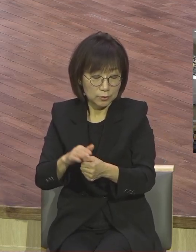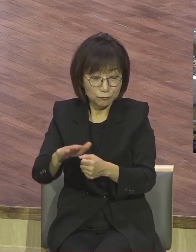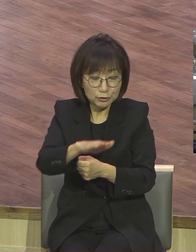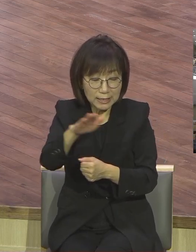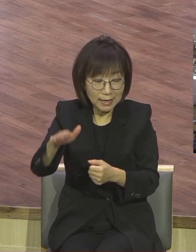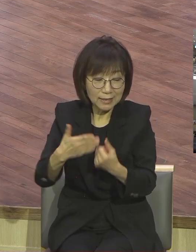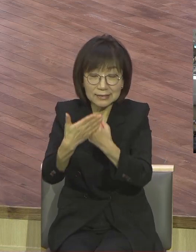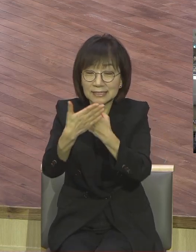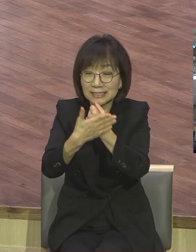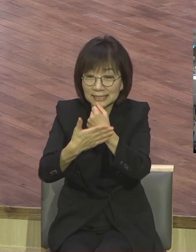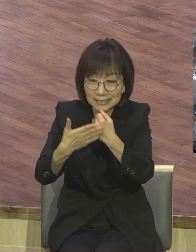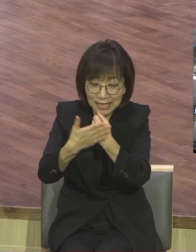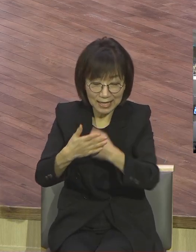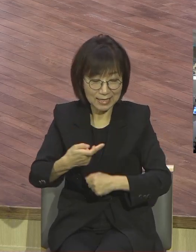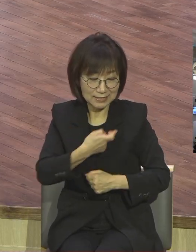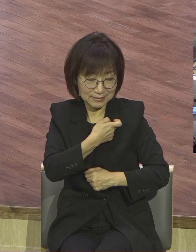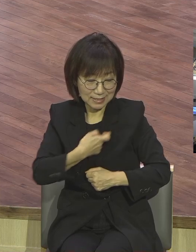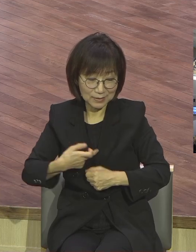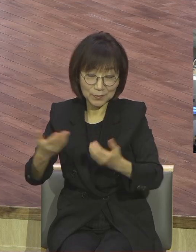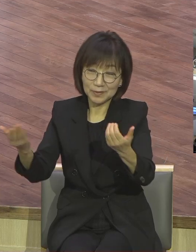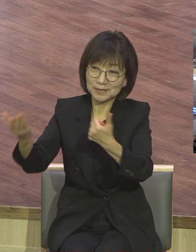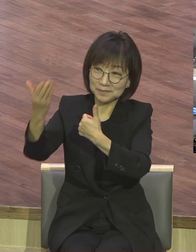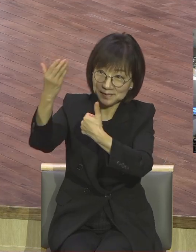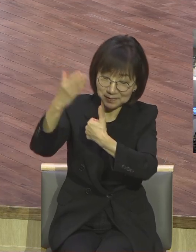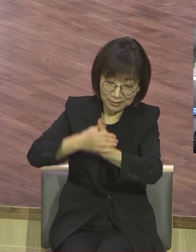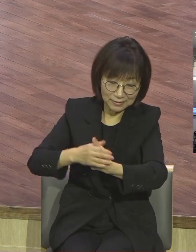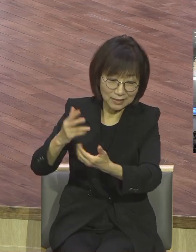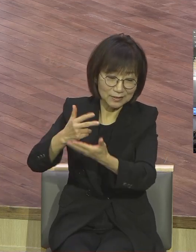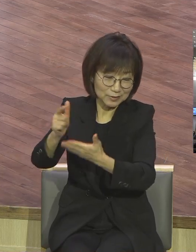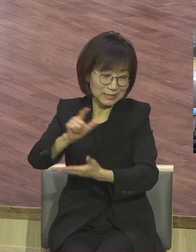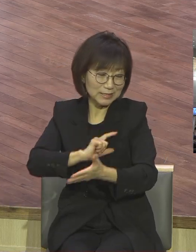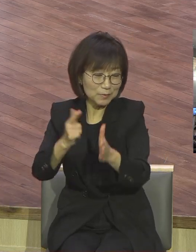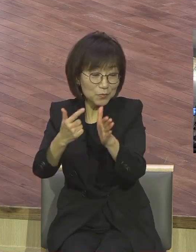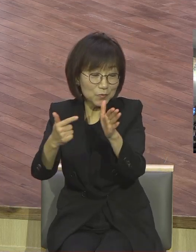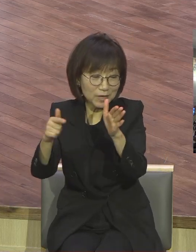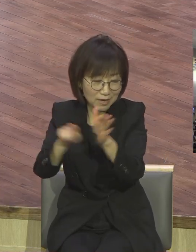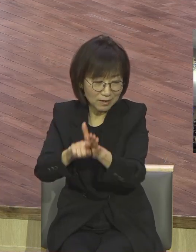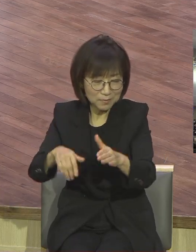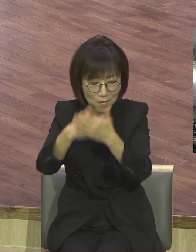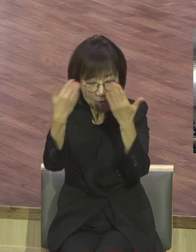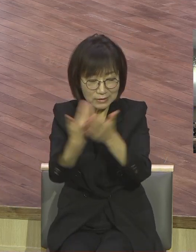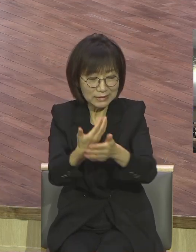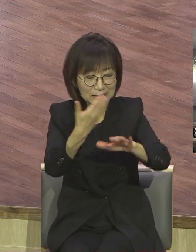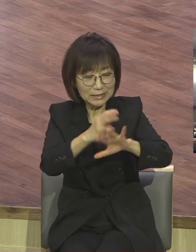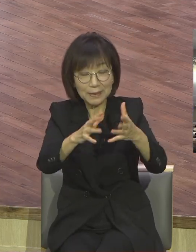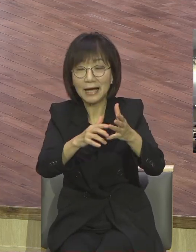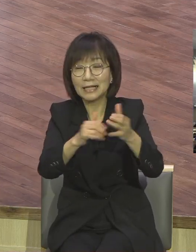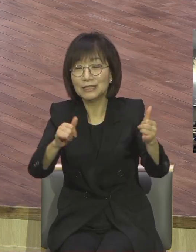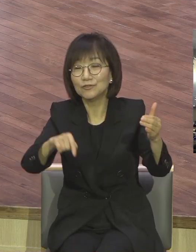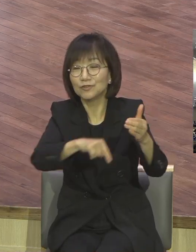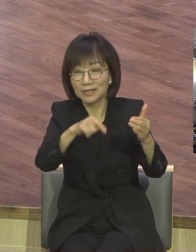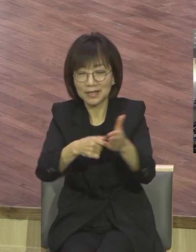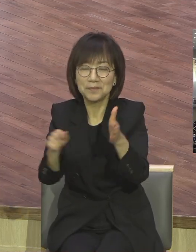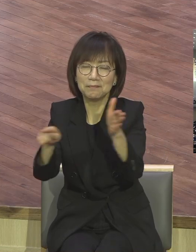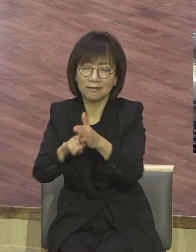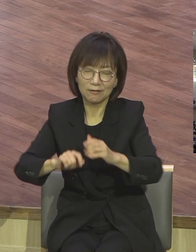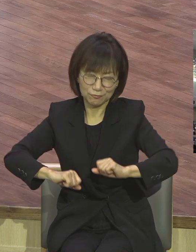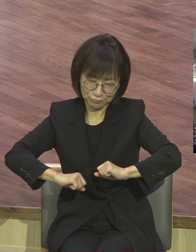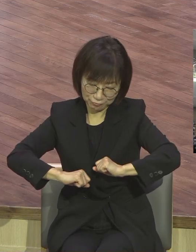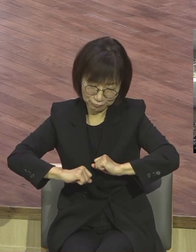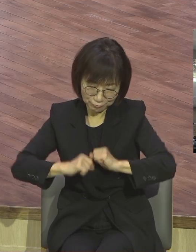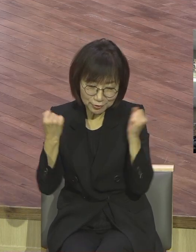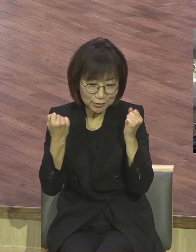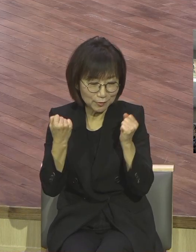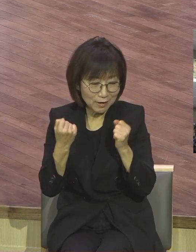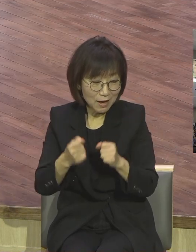말미암아 우리가 은혜와 사도의 직분을 받아 그의 이름을 위하여 모든 이방인 중에서 믿어 순종하게